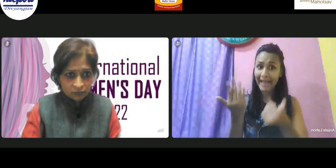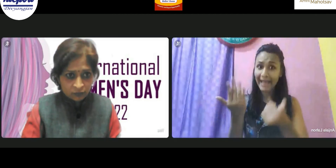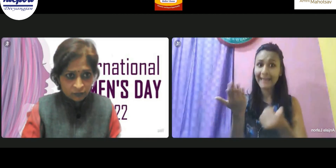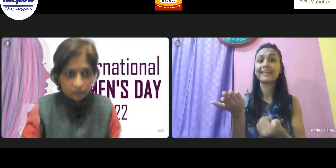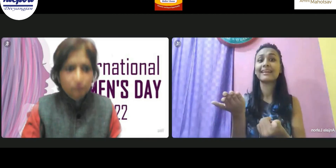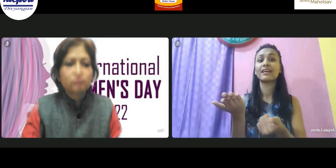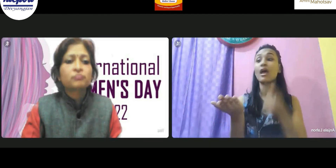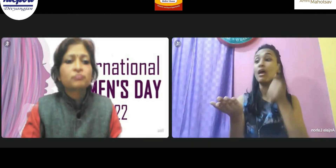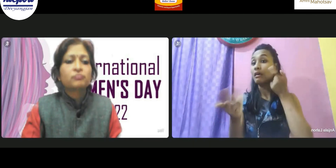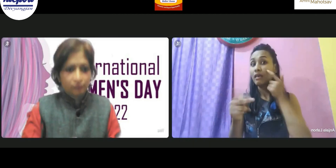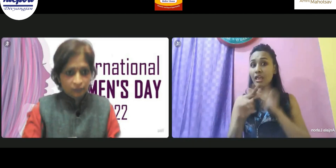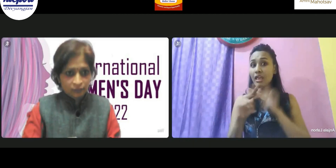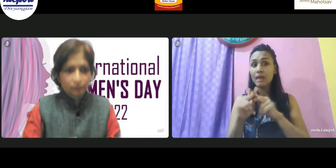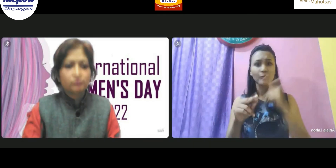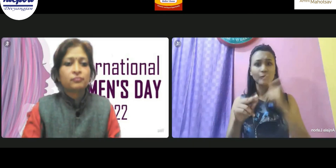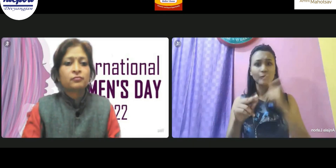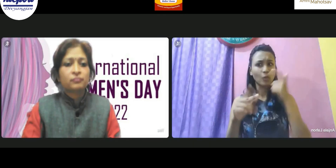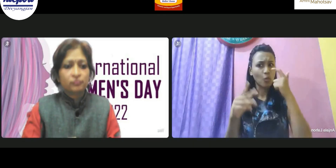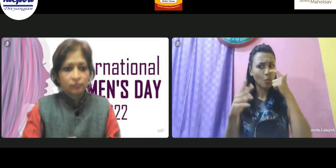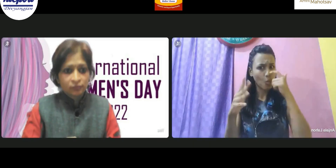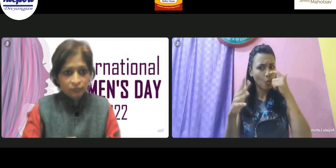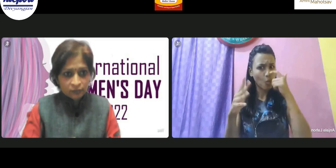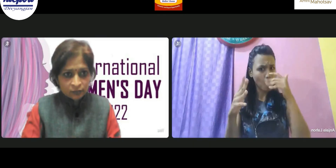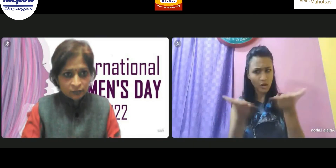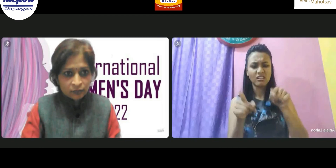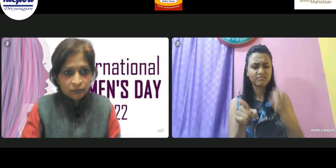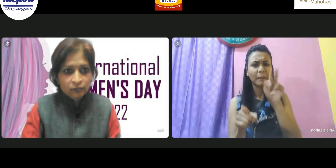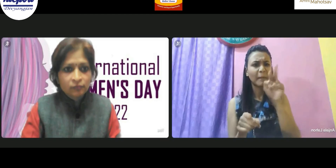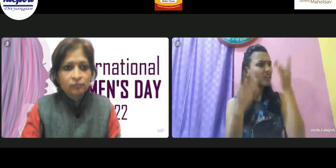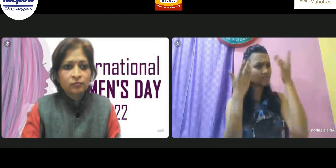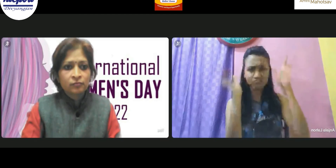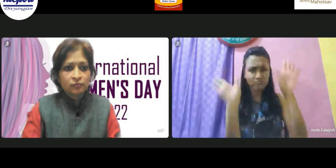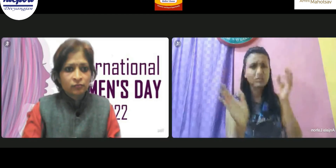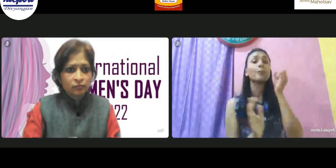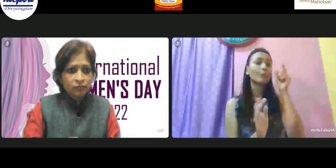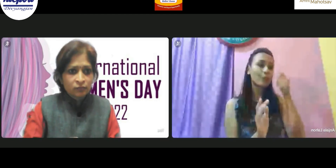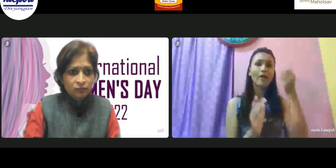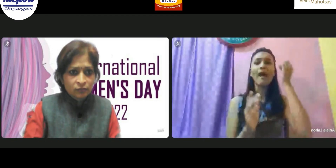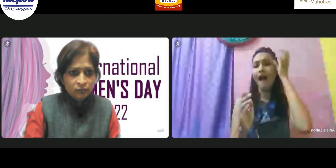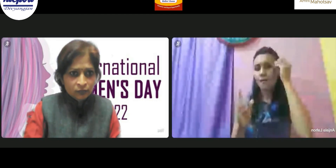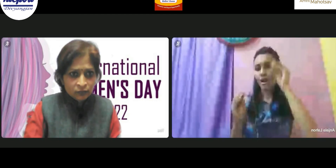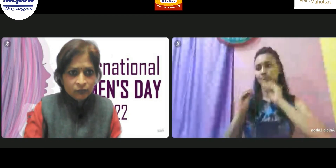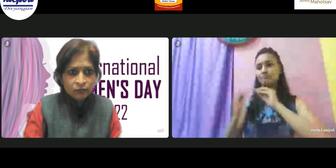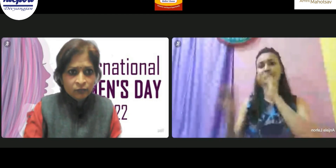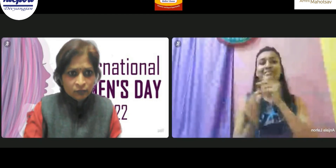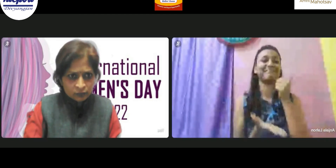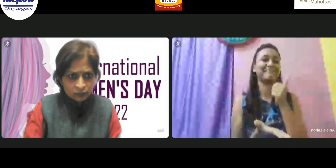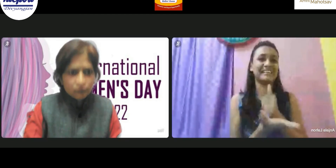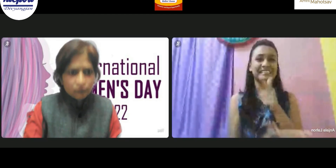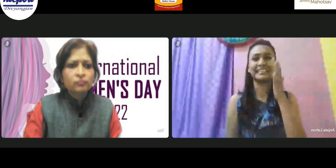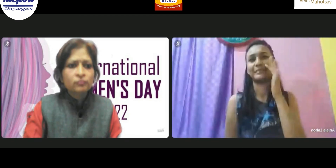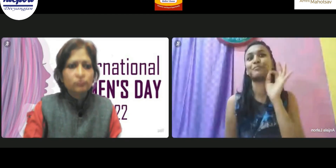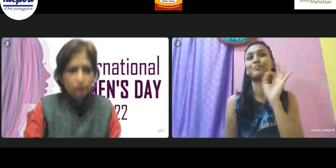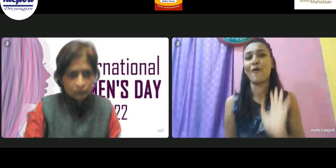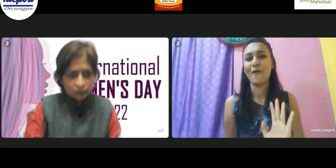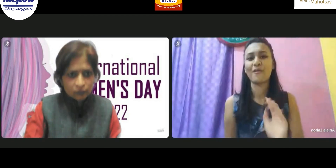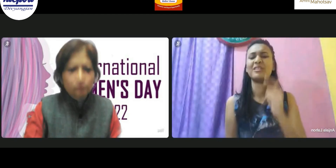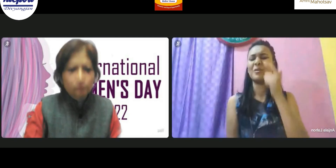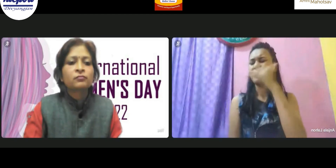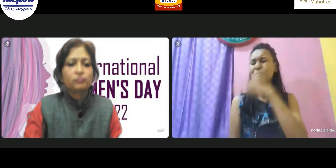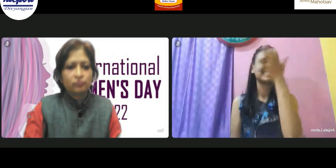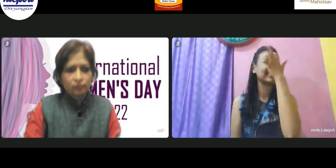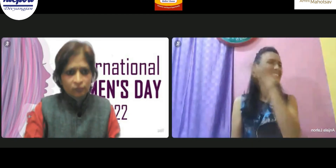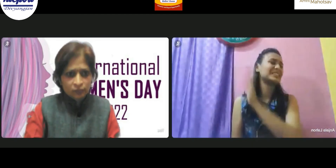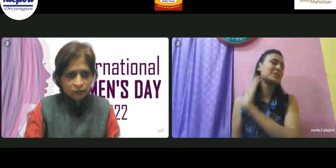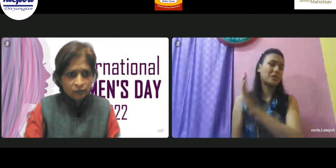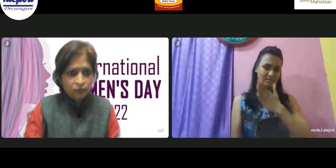पूरी दुनिया में इस तरह की खबरें आती हैं, लेकिन महिलाओं को इस बारे में जानकारी नहीं है। हमें